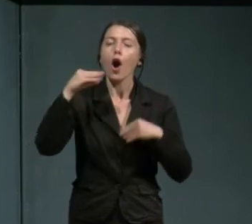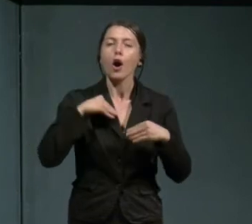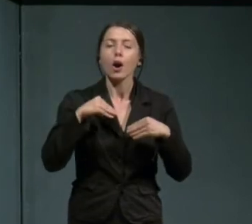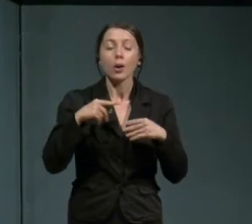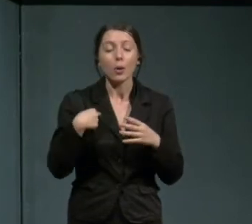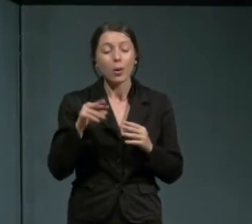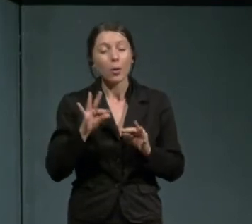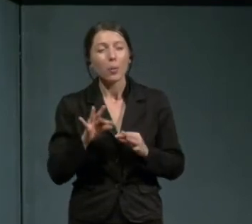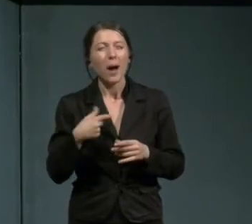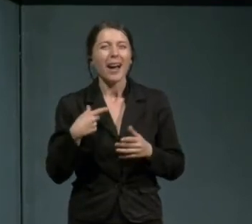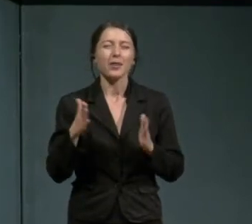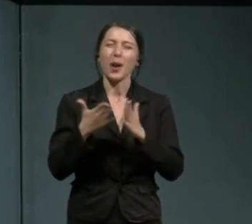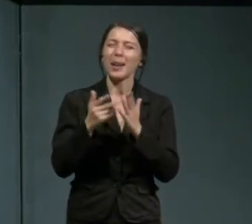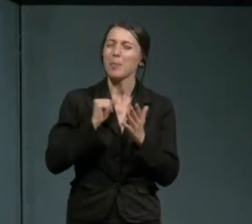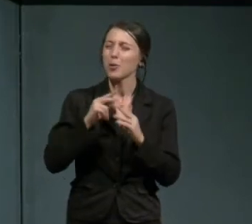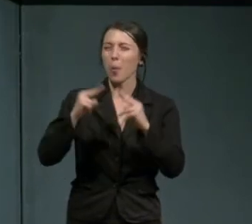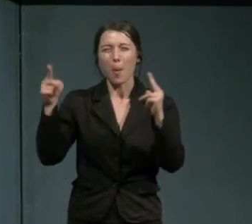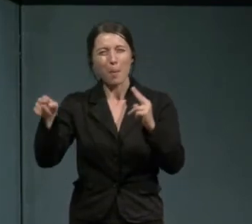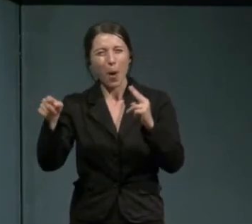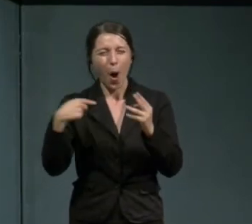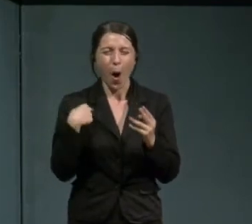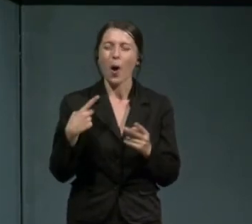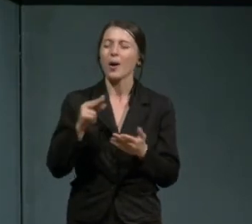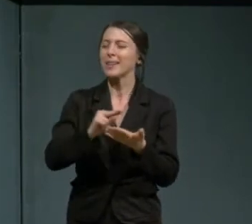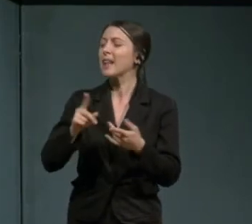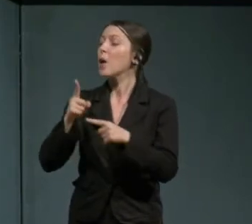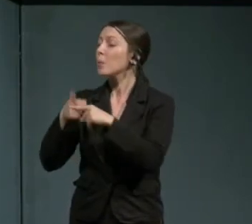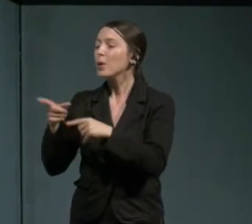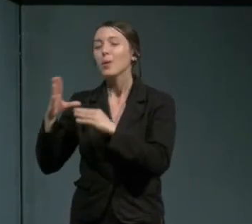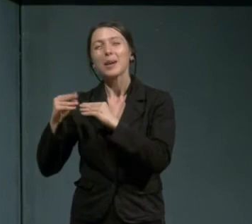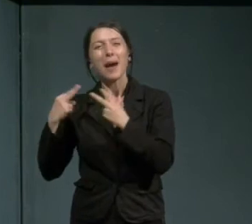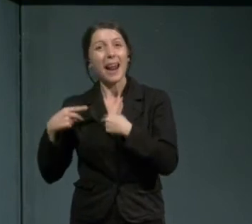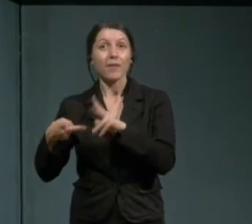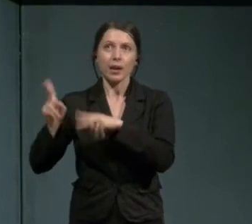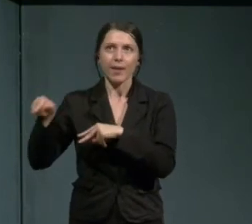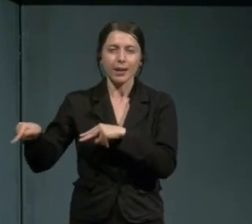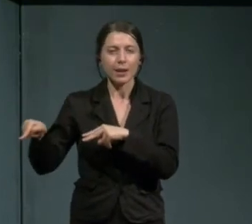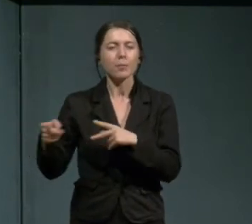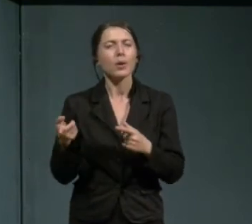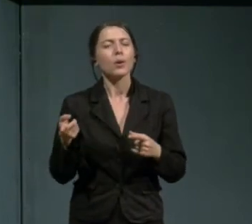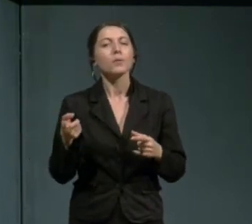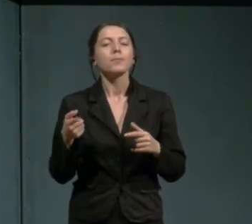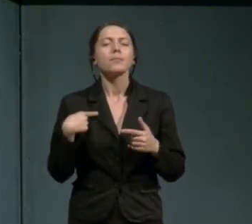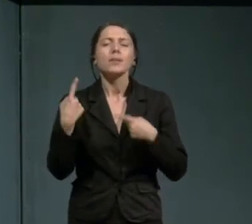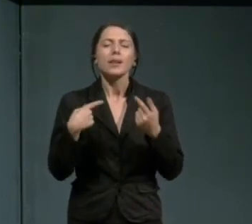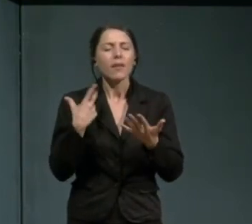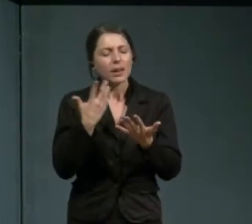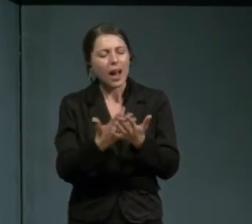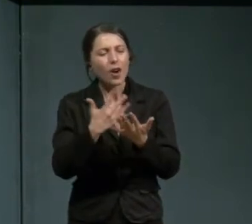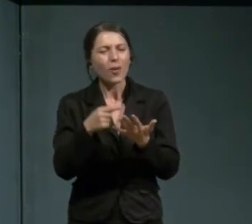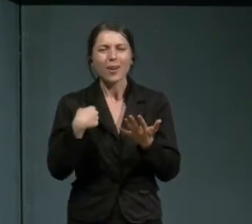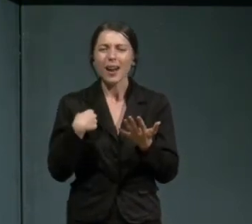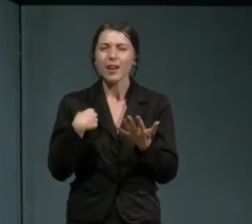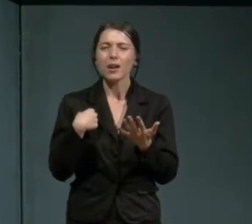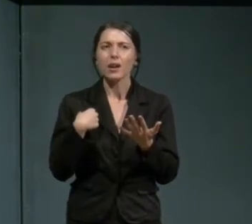i libri sul ponte è ancora di più quando scritto riparare viventi l'idea che il romanzo che la storia